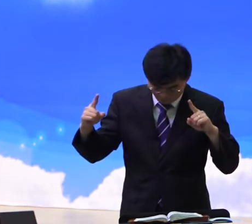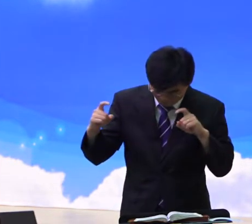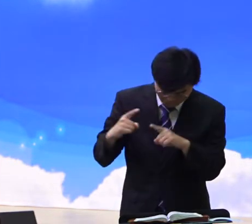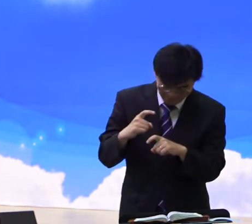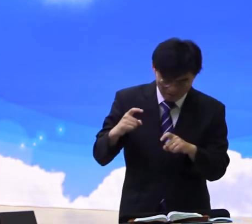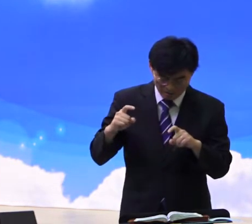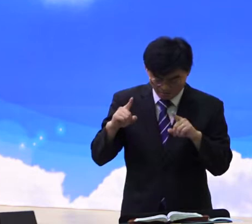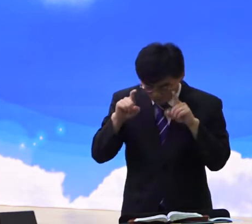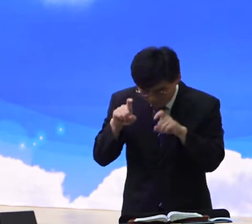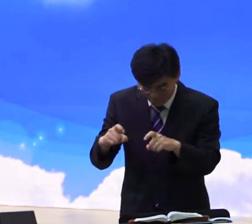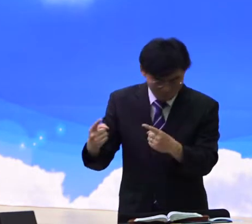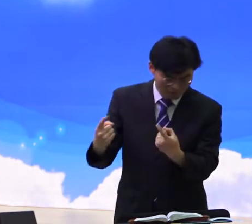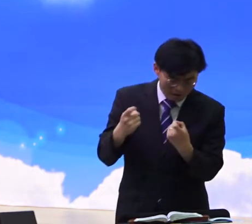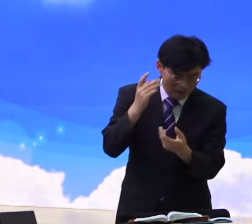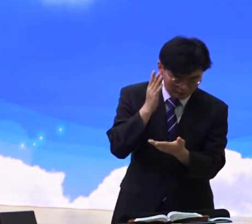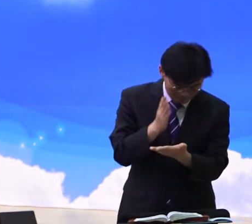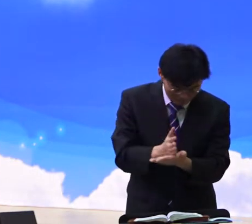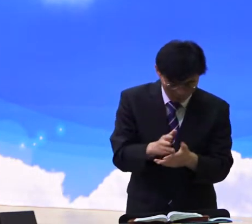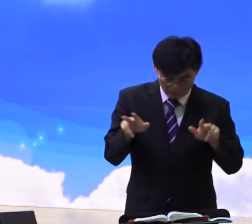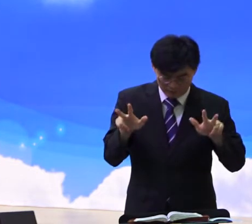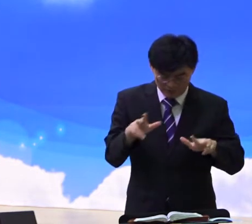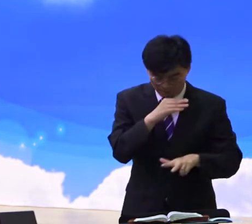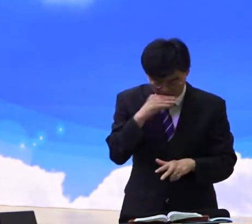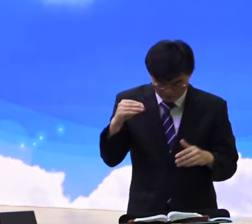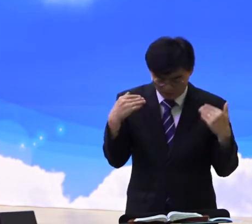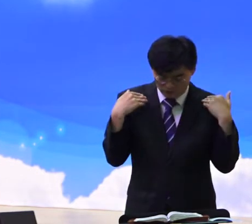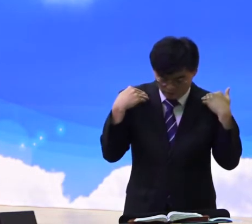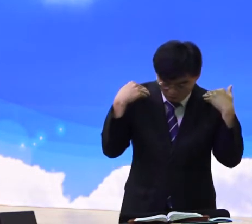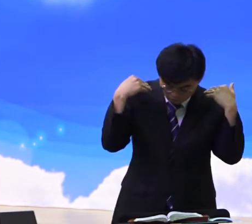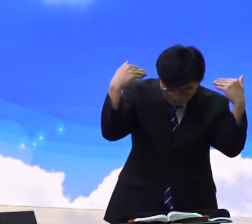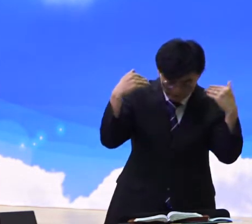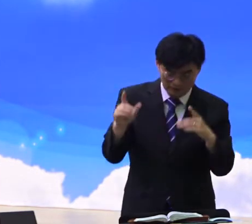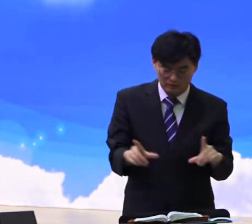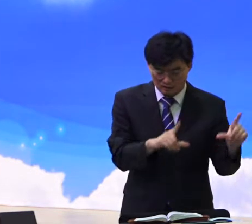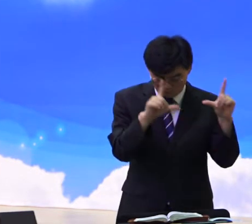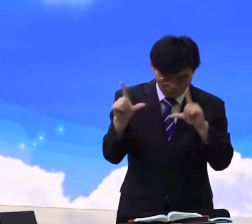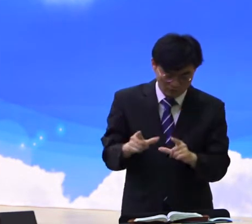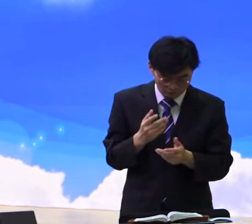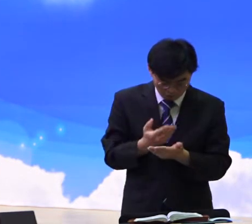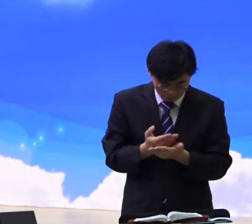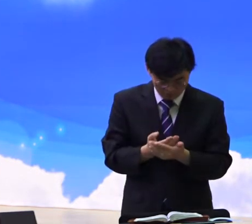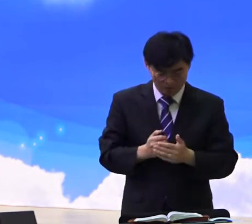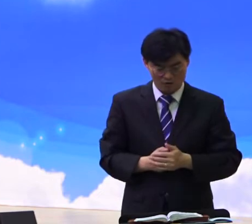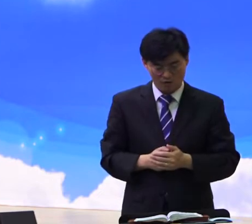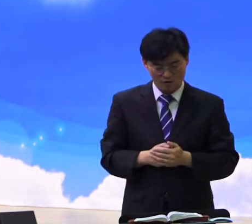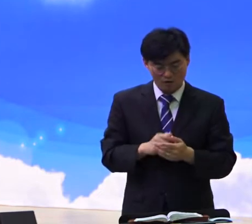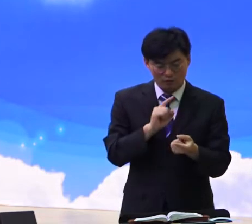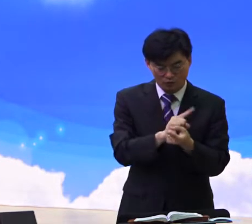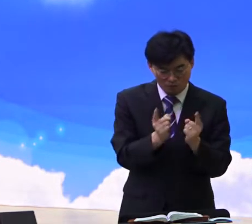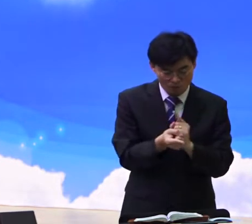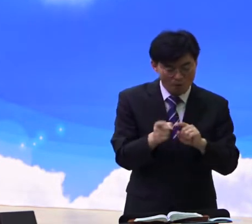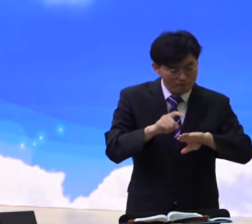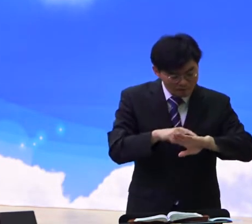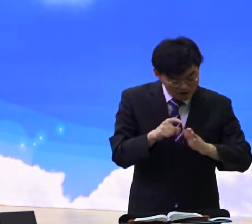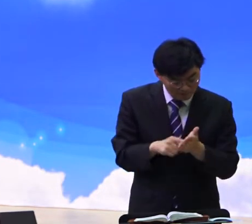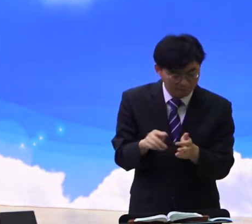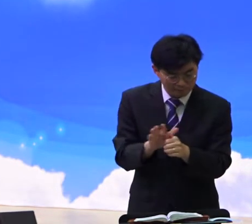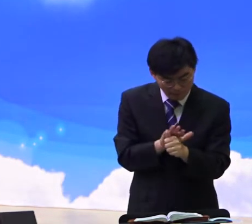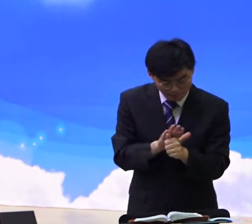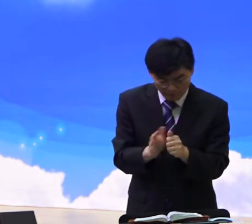좀 더 성숙한 삶을 살게 해 주시고 나의 감정보다 상대의 감정을 먼저 생각하는